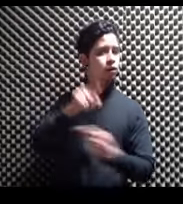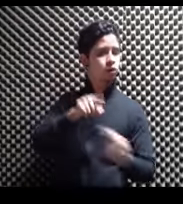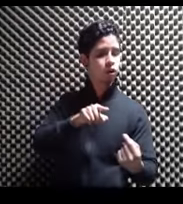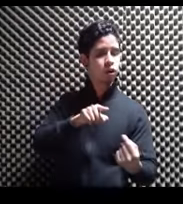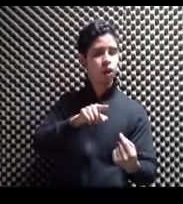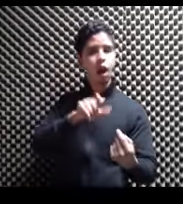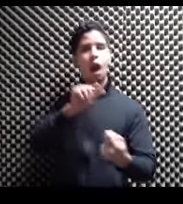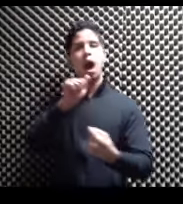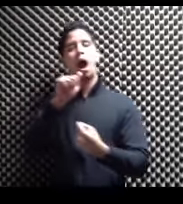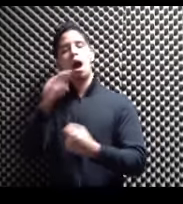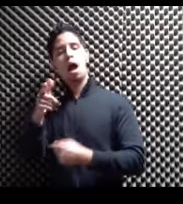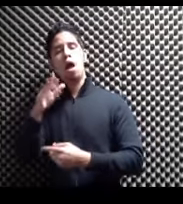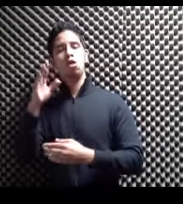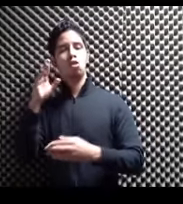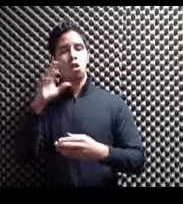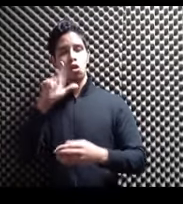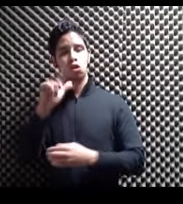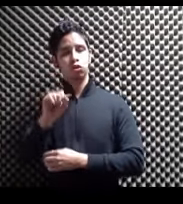es fácil.